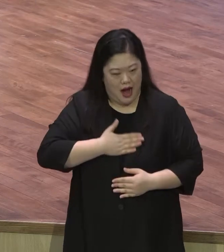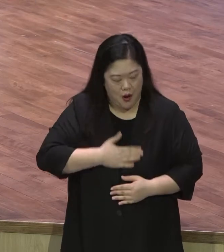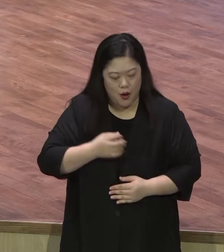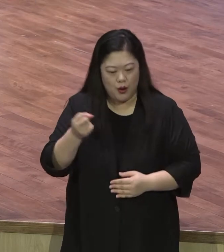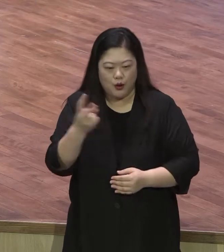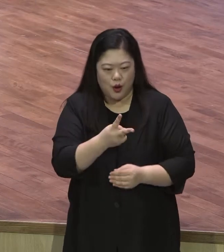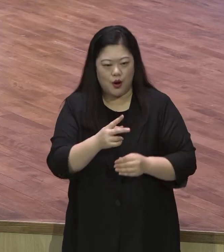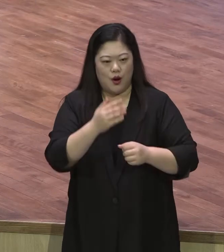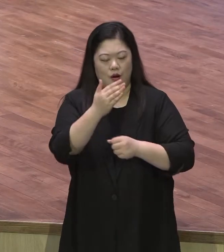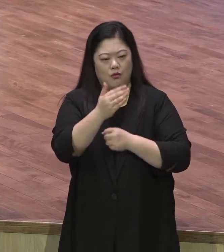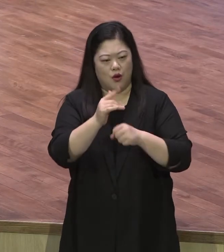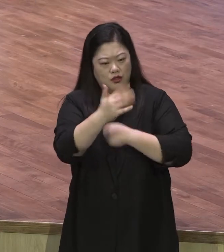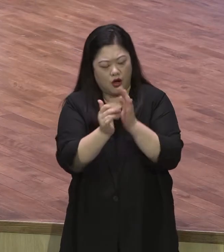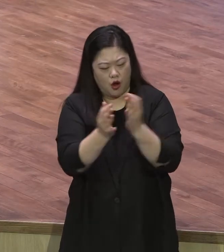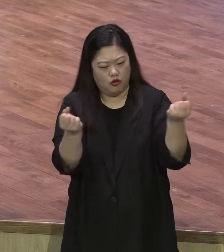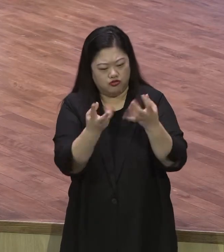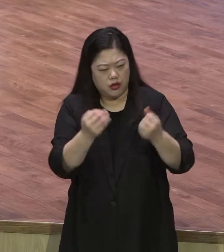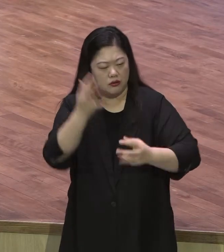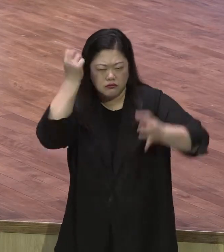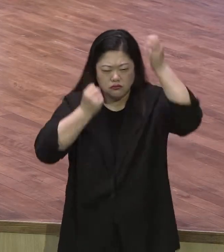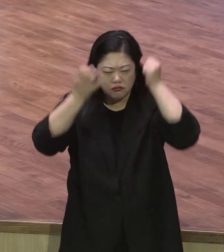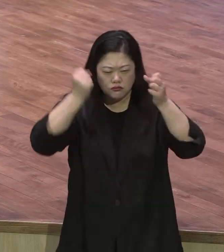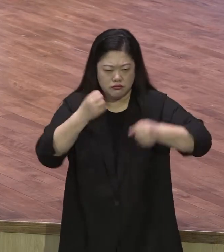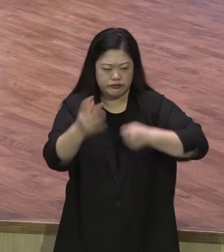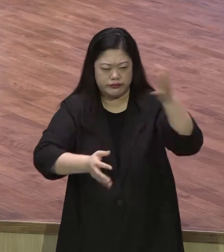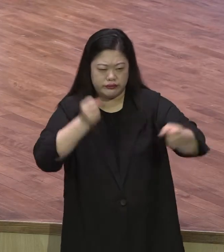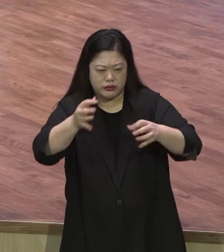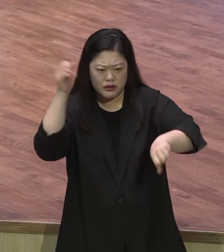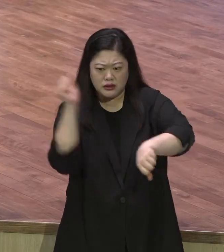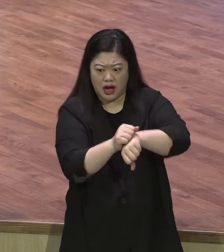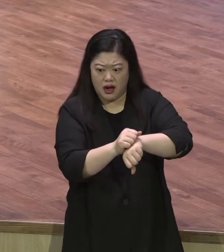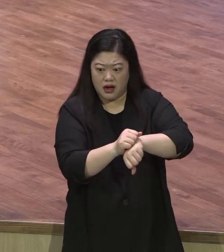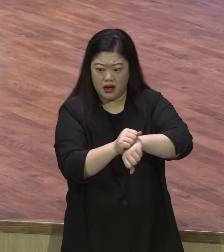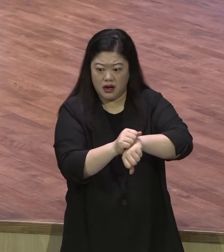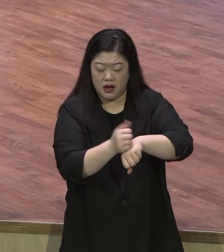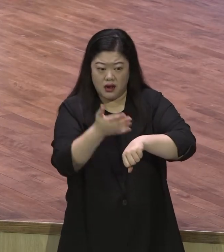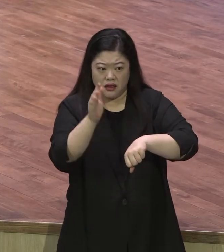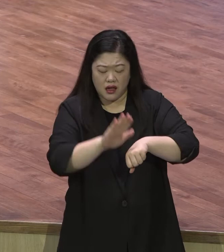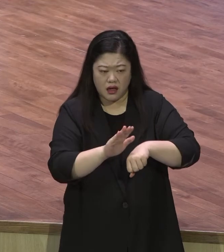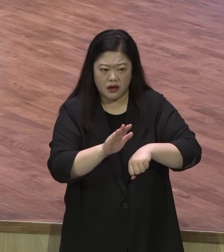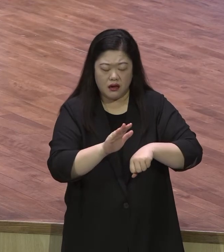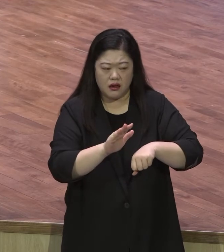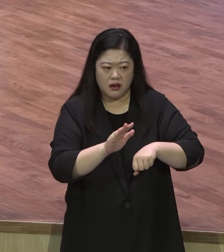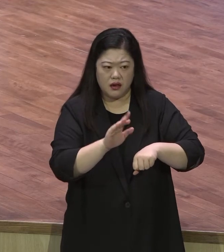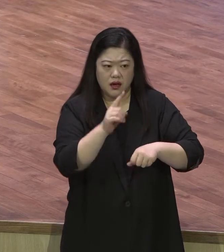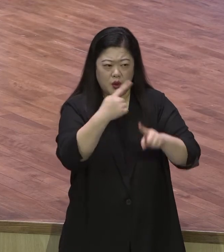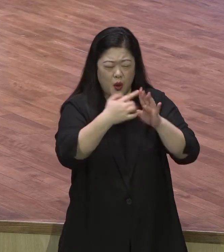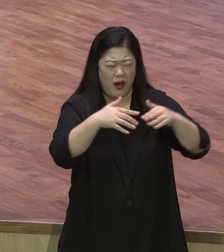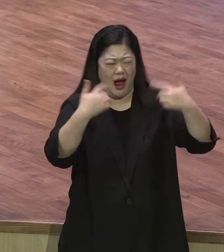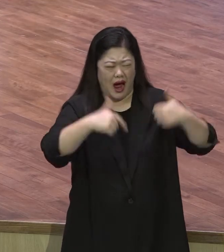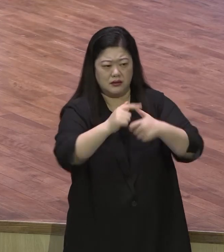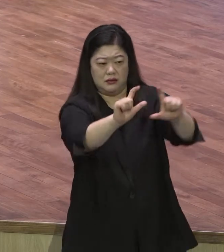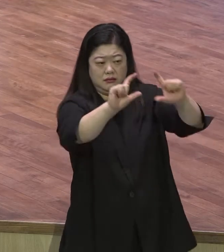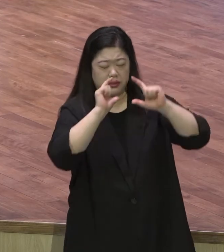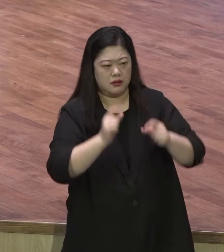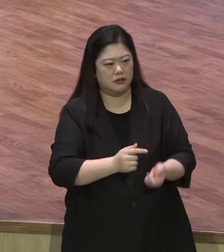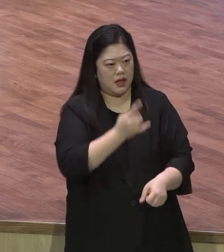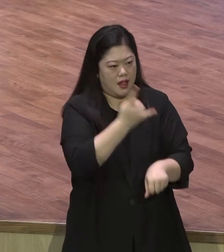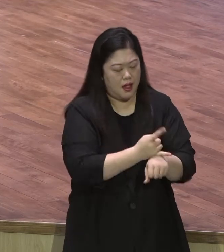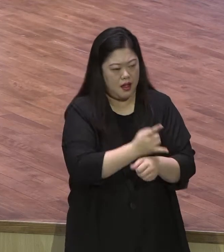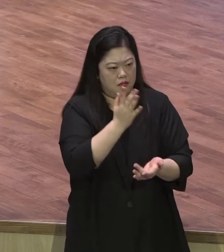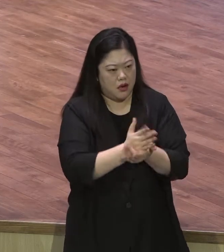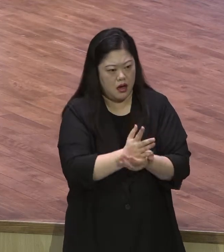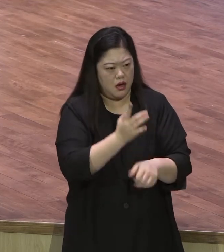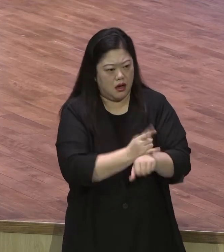끊임없이 강조하고 계속해서 그냥 하라 하지 마라 시주로 듣던 그런 삶 속에서 이 복음을